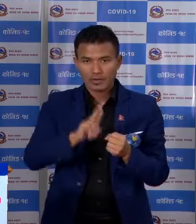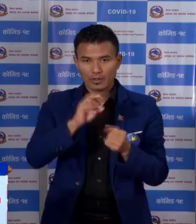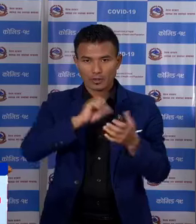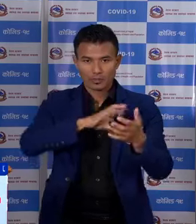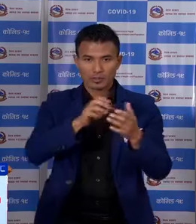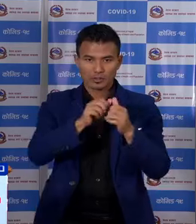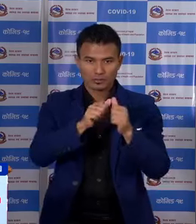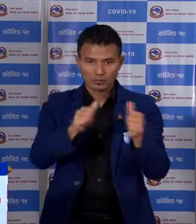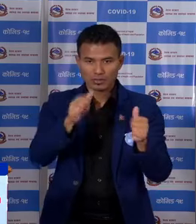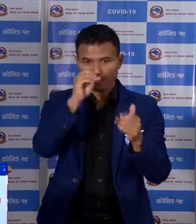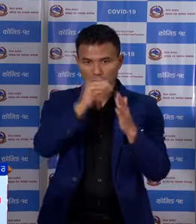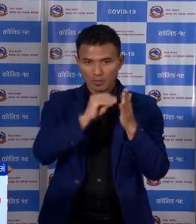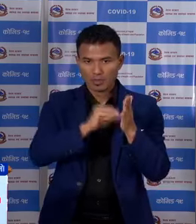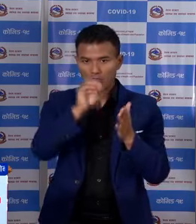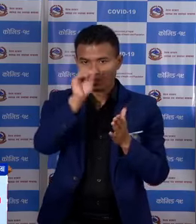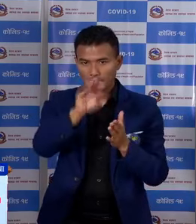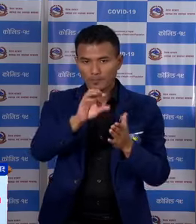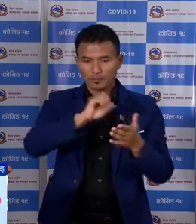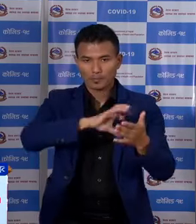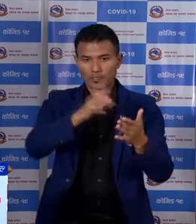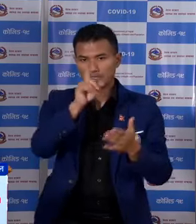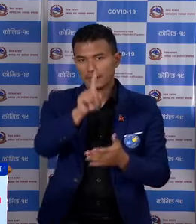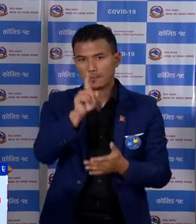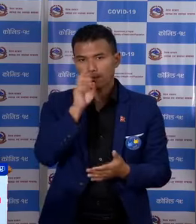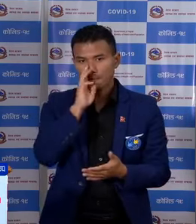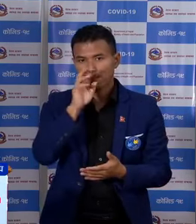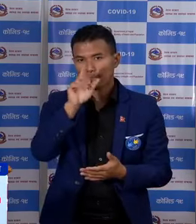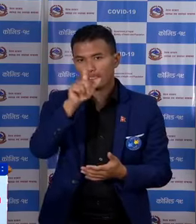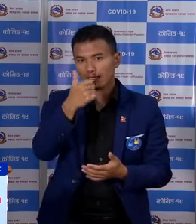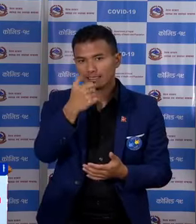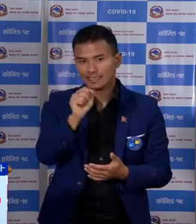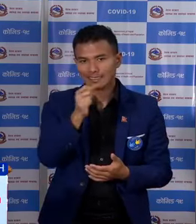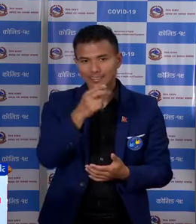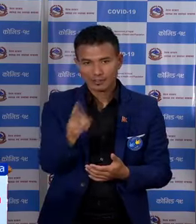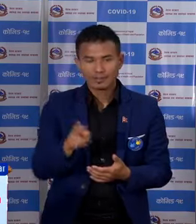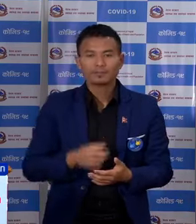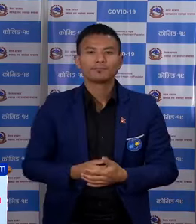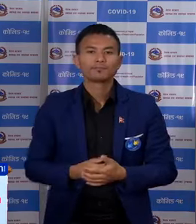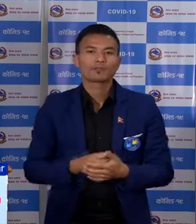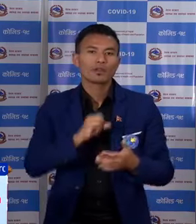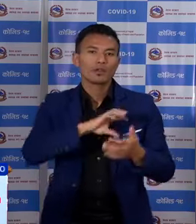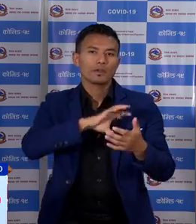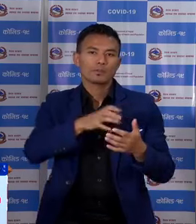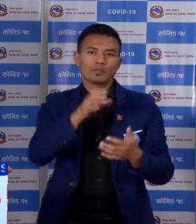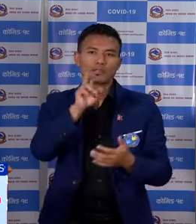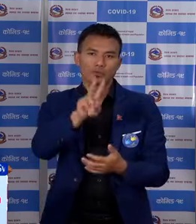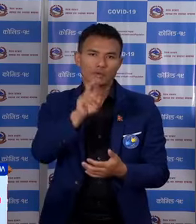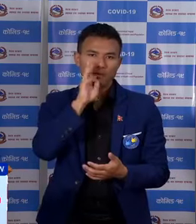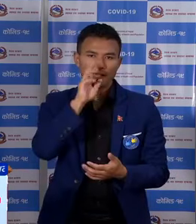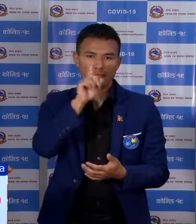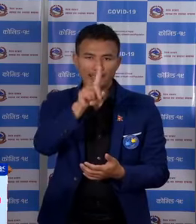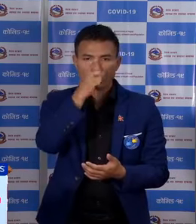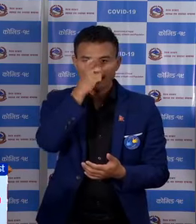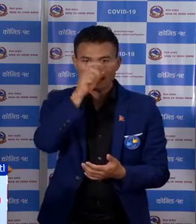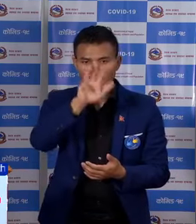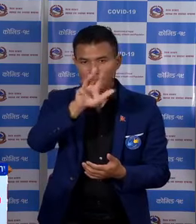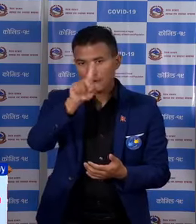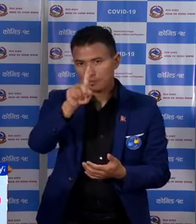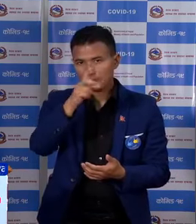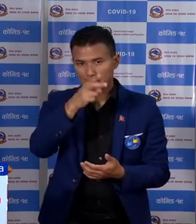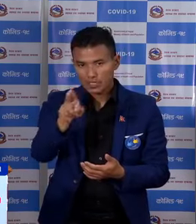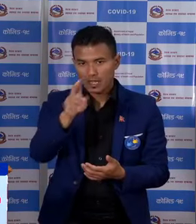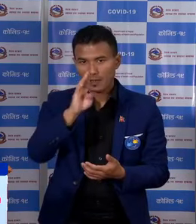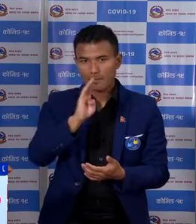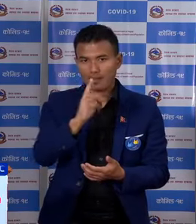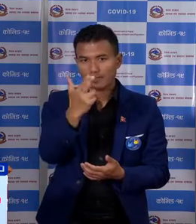प्रदेशिक बिवरन दिन चाहांचु प्रदेश नमर एक मां 60 जाना प्रदेश नमर दुई मां 191 जाना